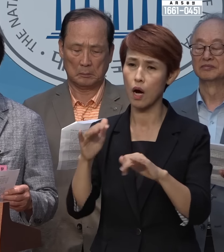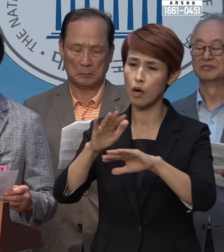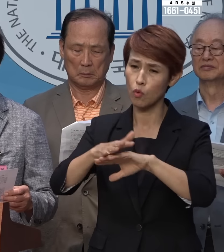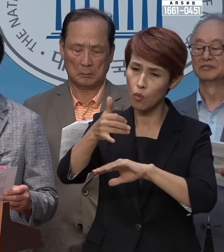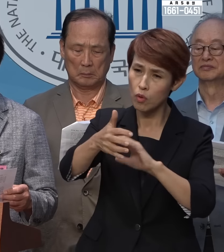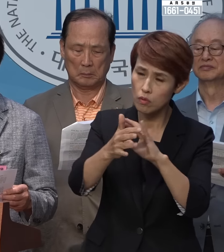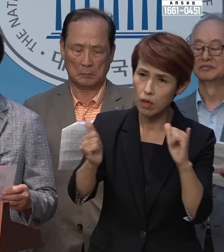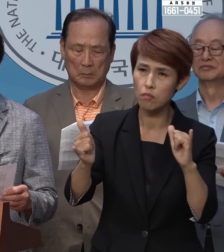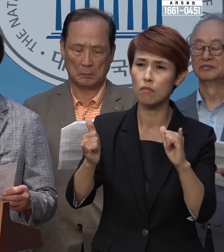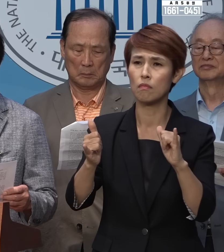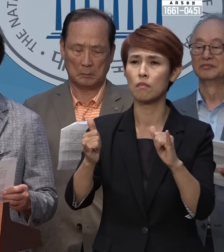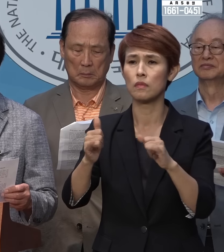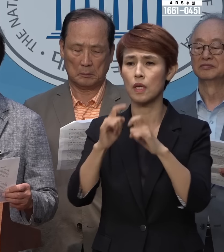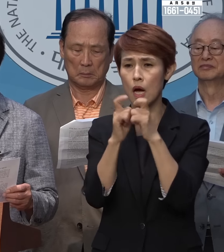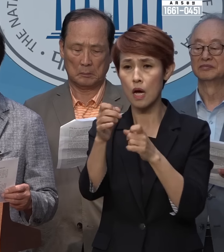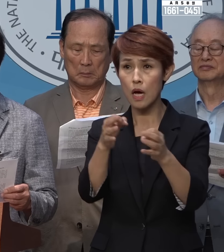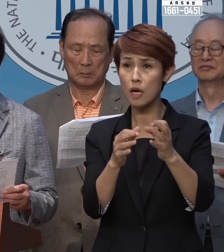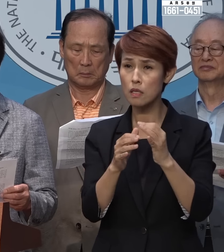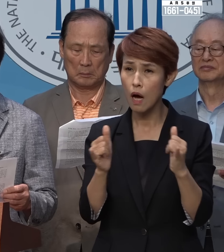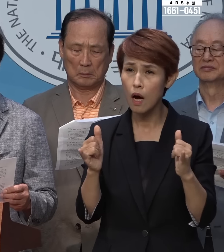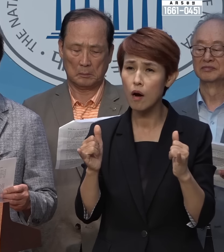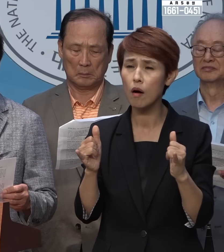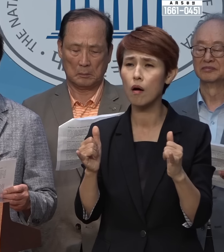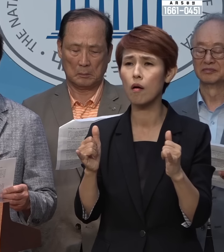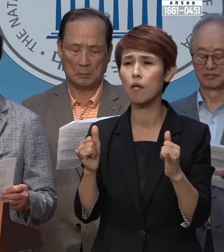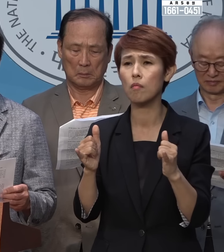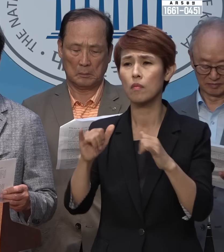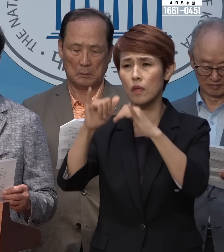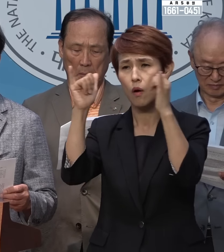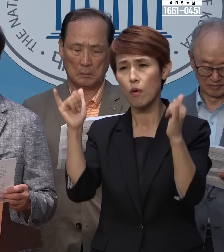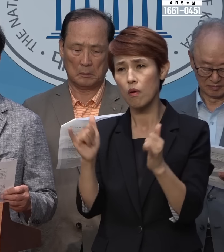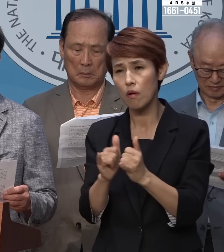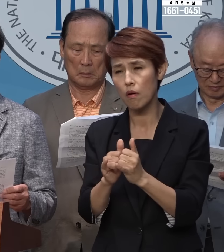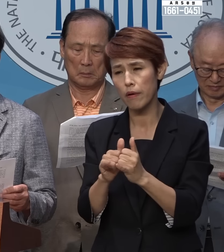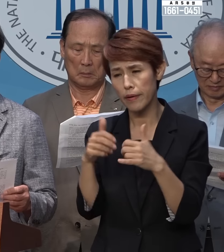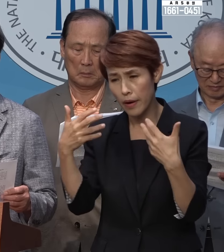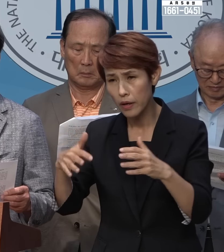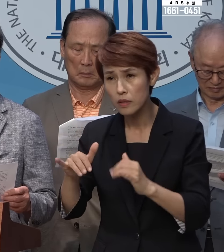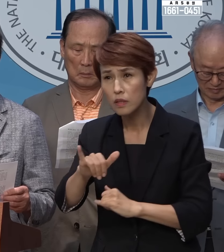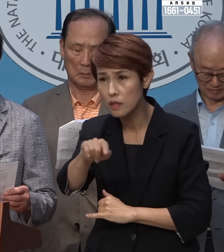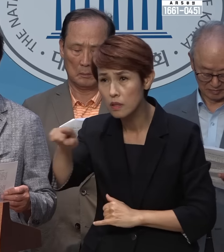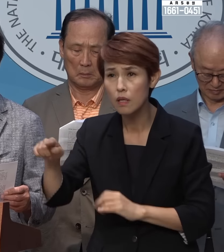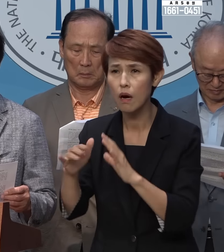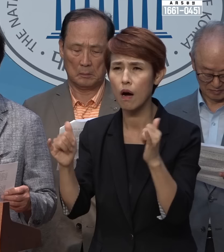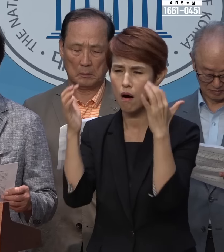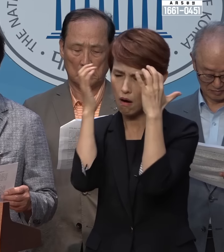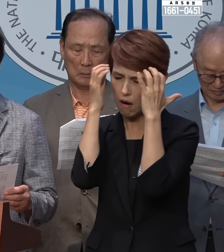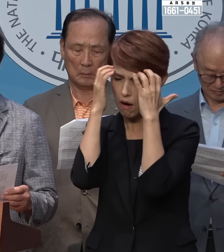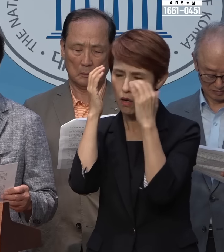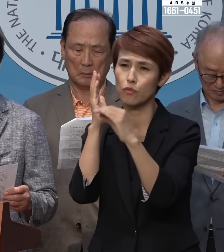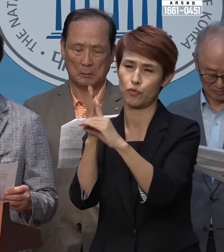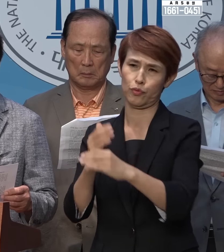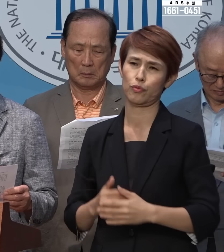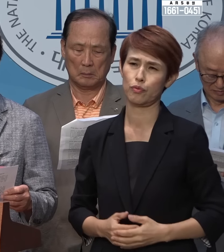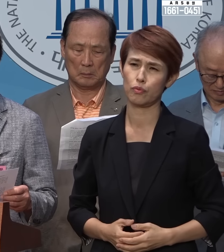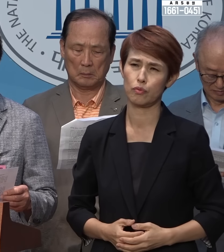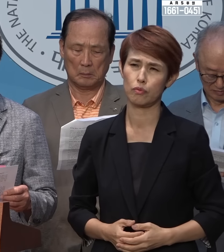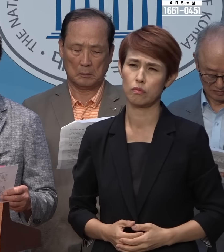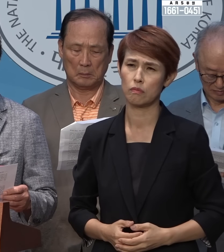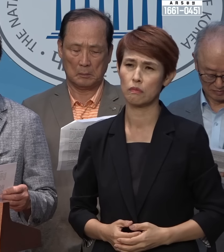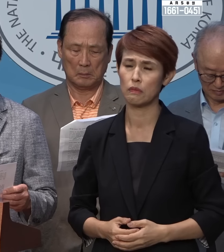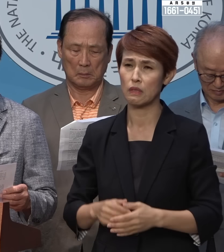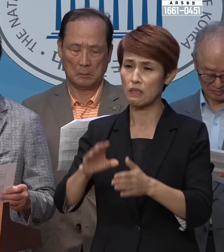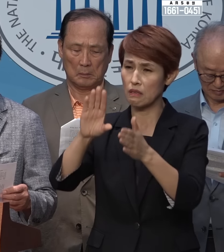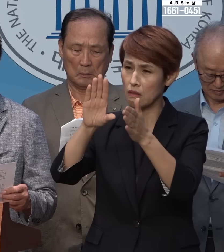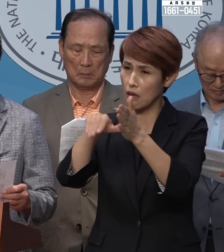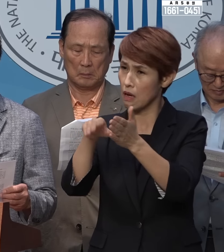서민, 자영업자와 같은 사회 경제적 약자들의 고통은 지속되고 있습니다. 시대착오적인